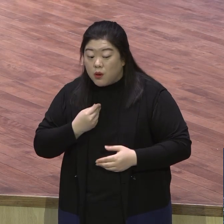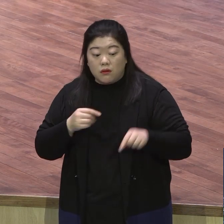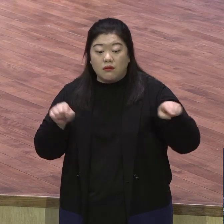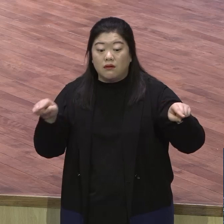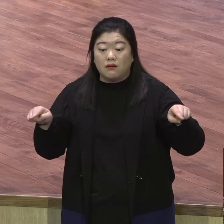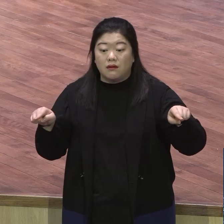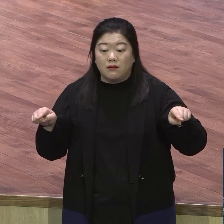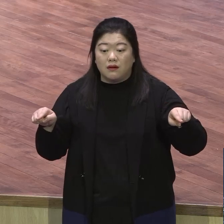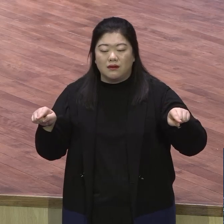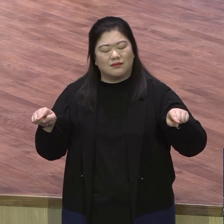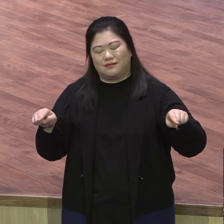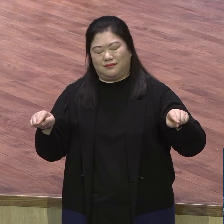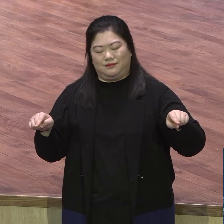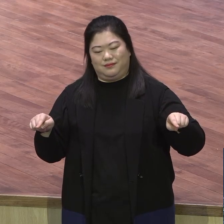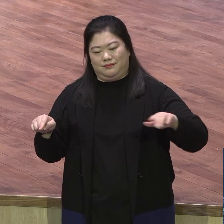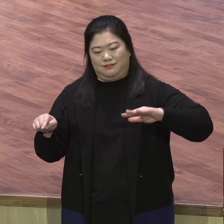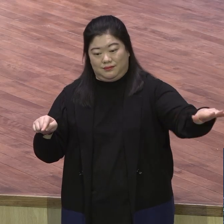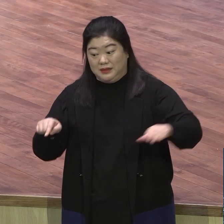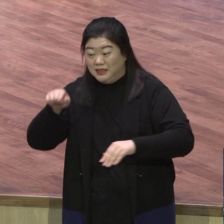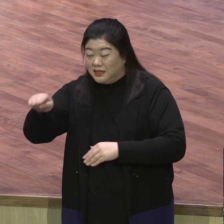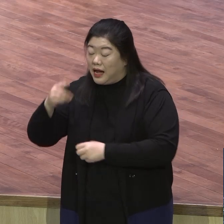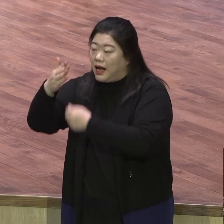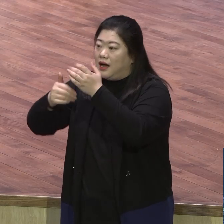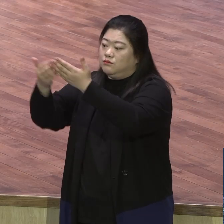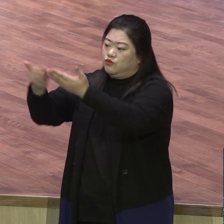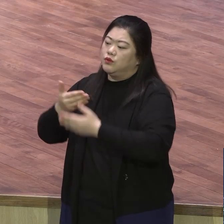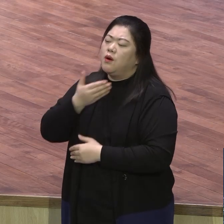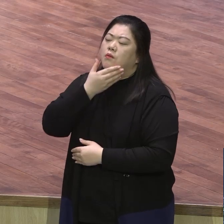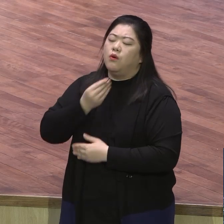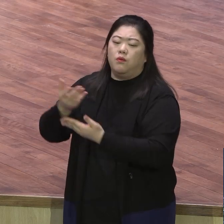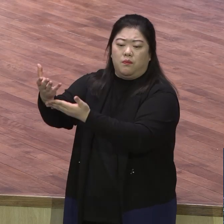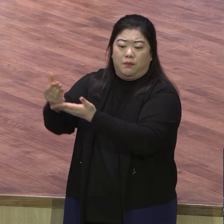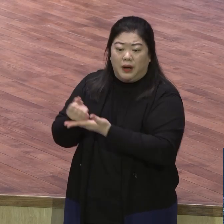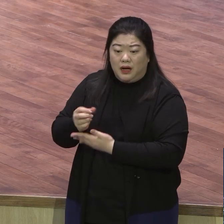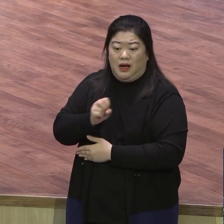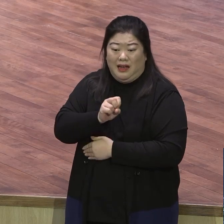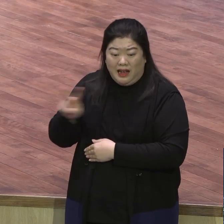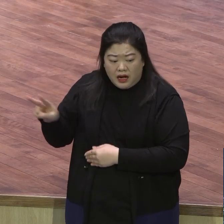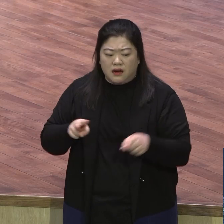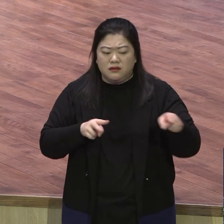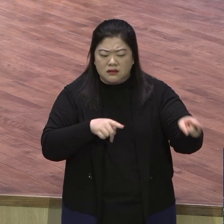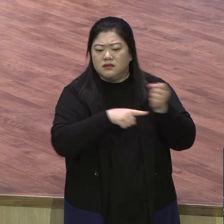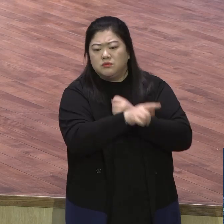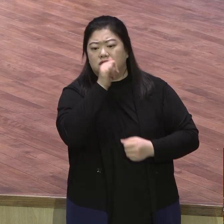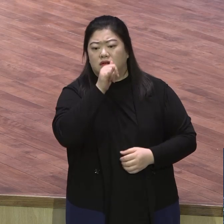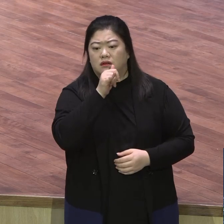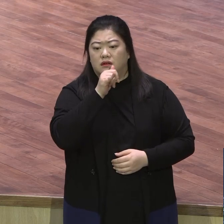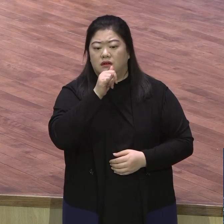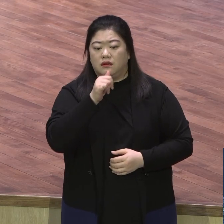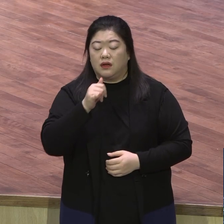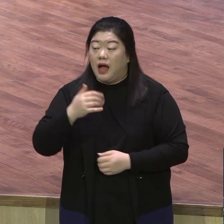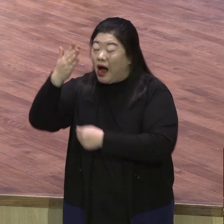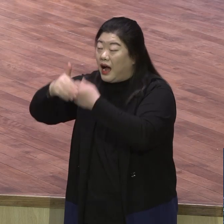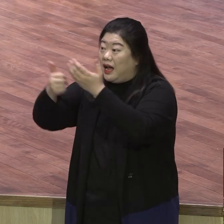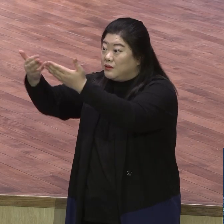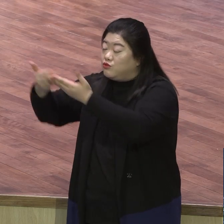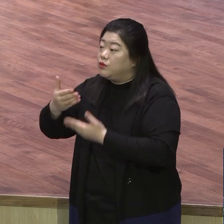주시는 축복 받지 못하면 그거는 다 나중에 무효라니까요. 피눔을 속게